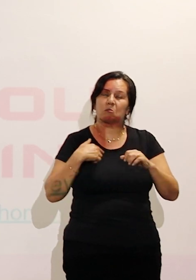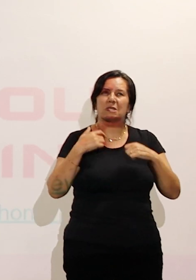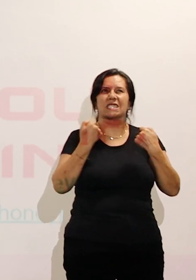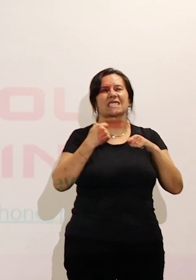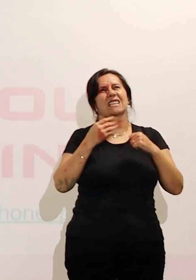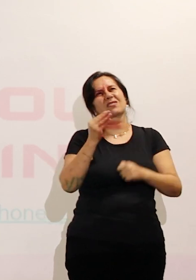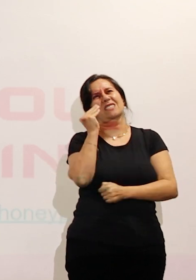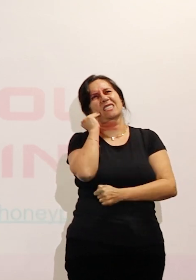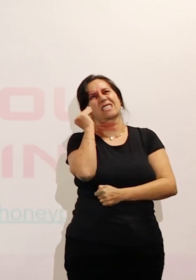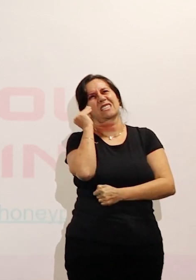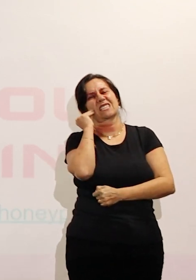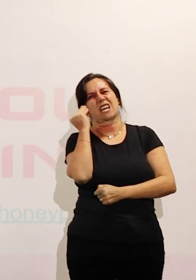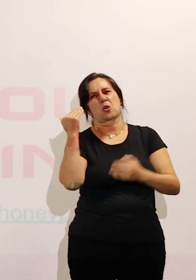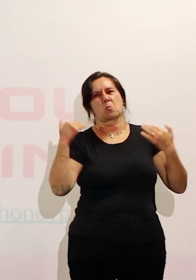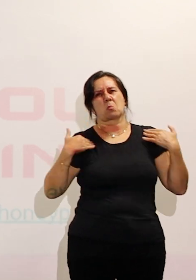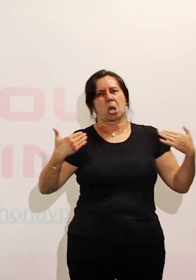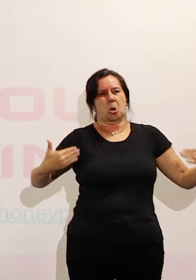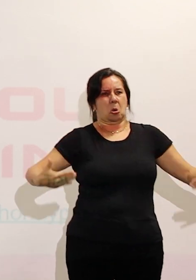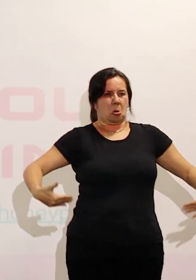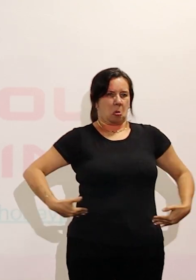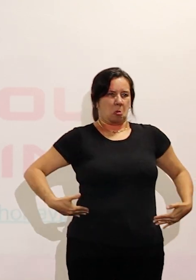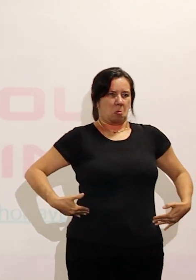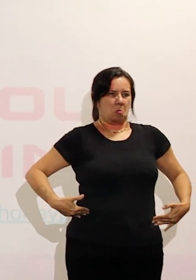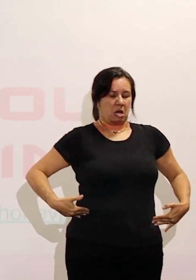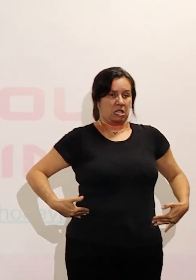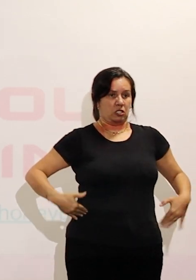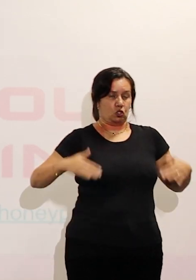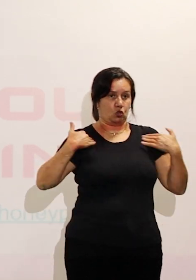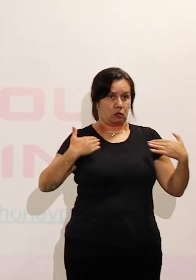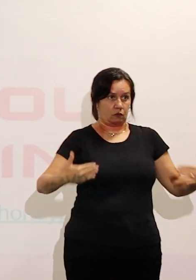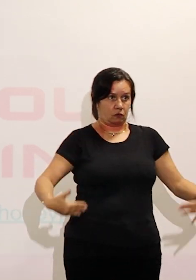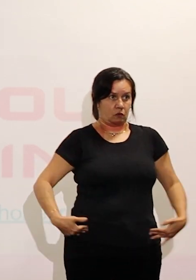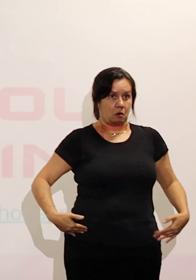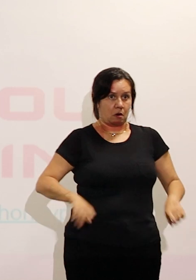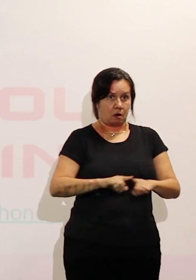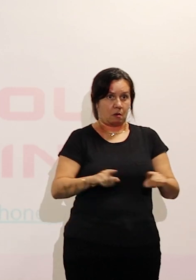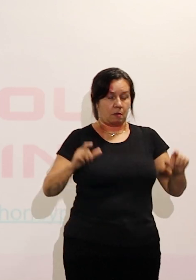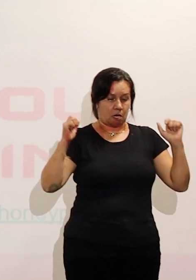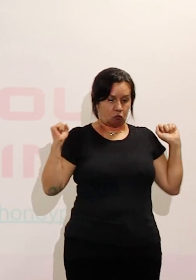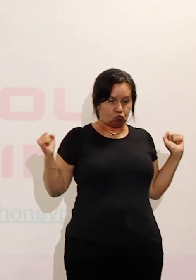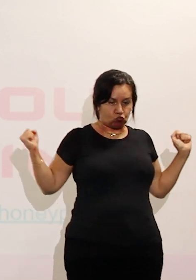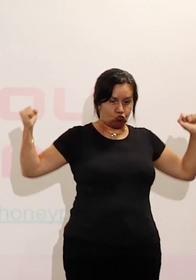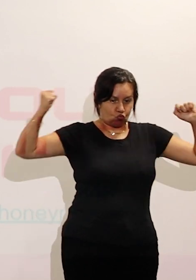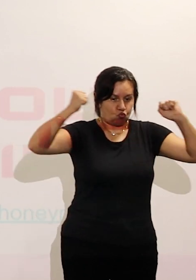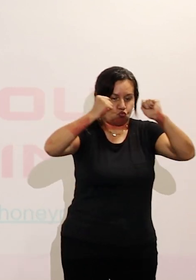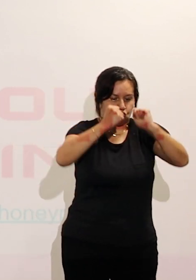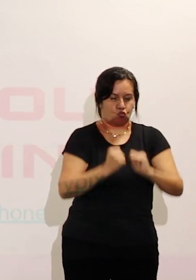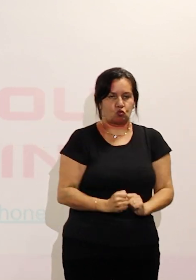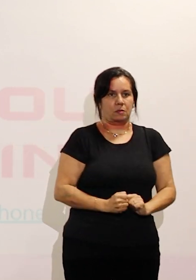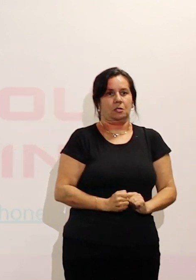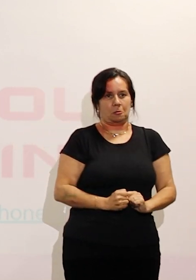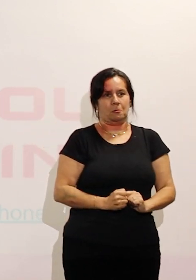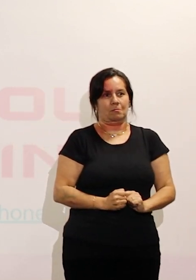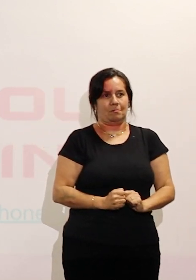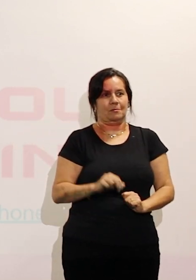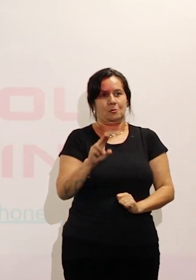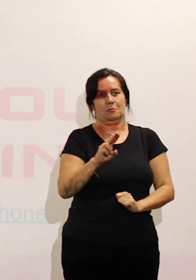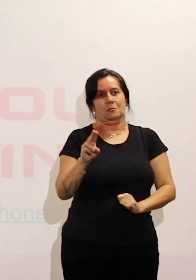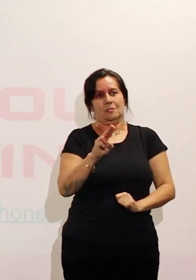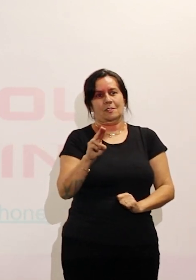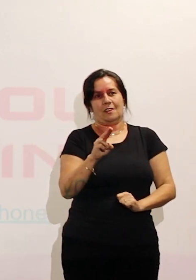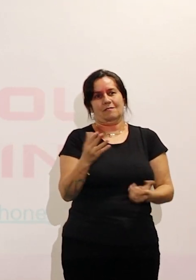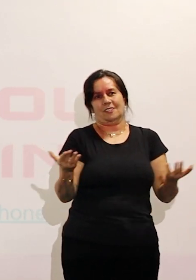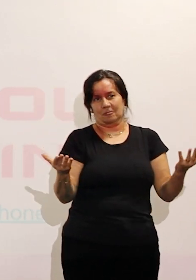era uma roupa social, só que ela era meio esfarrapada e surrada, e por cima ele usava um cobertorzão, assim. Né? Então você